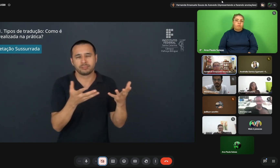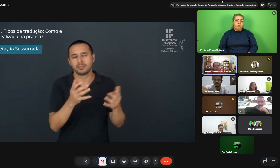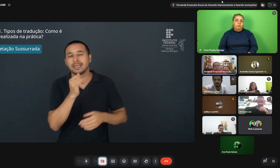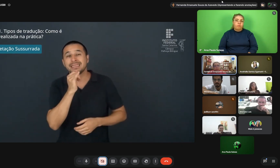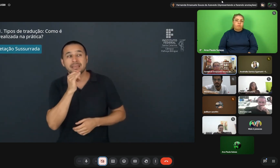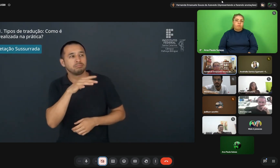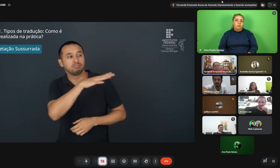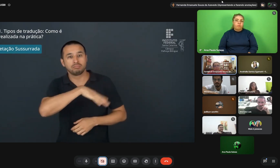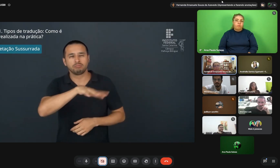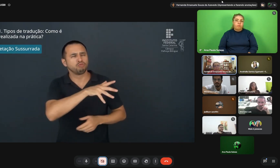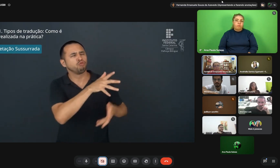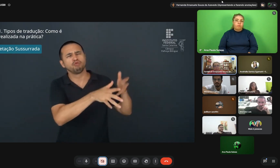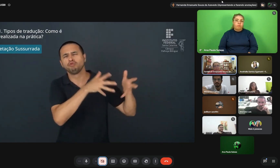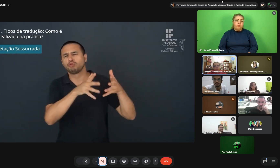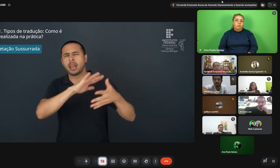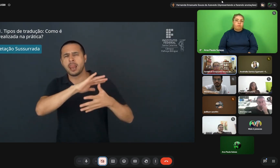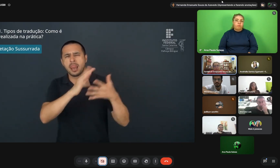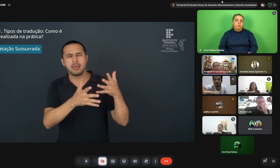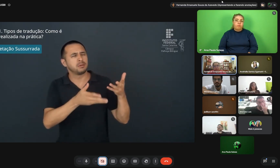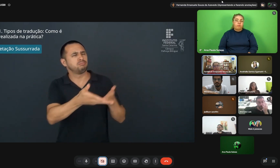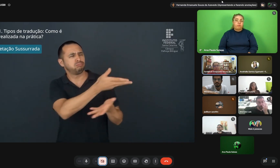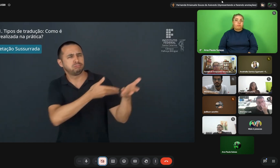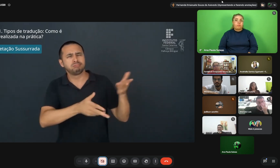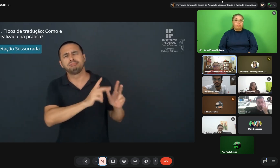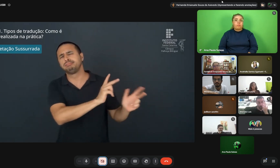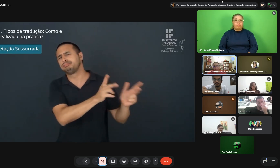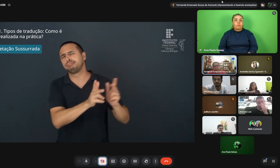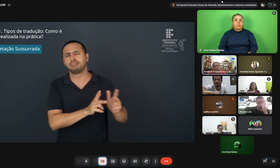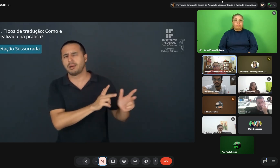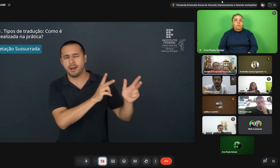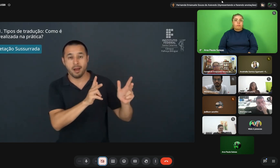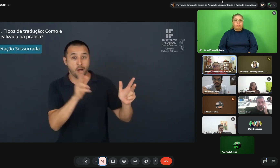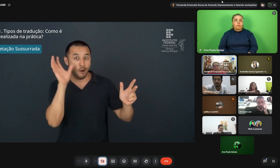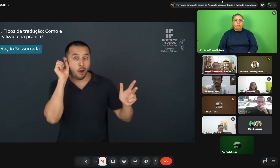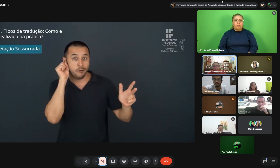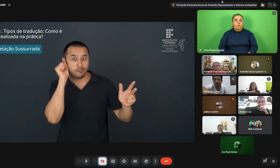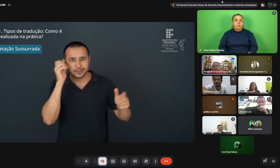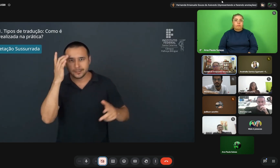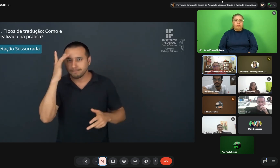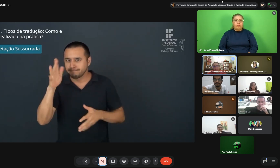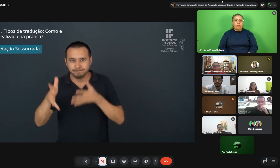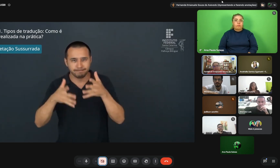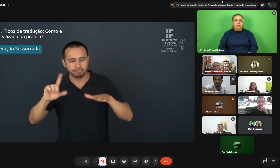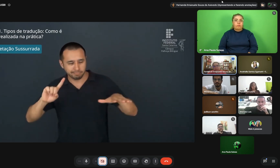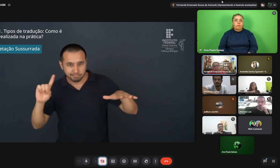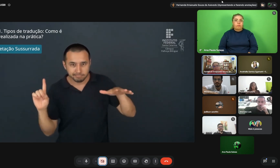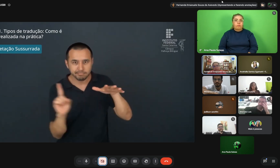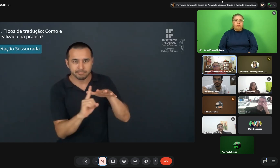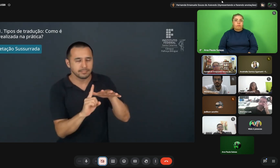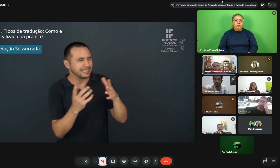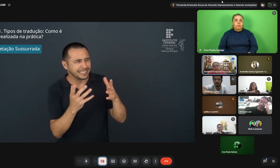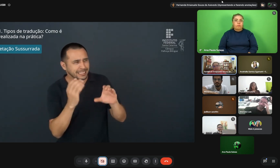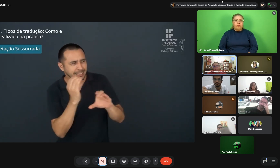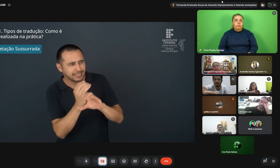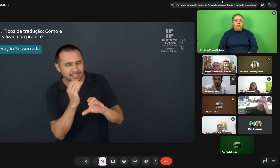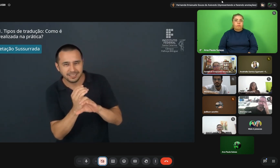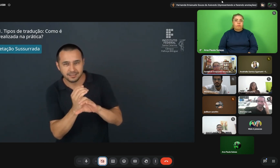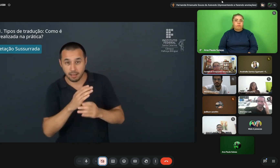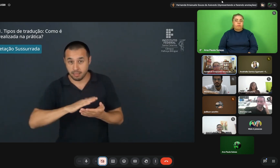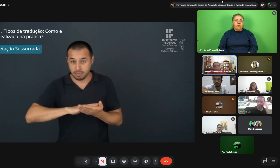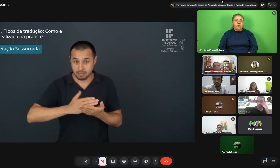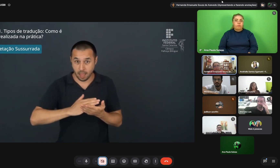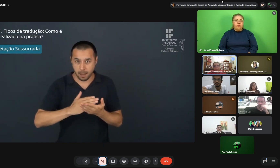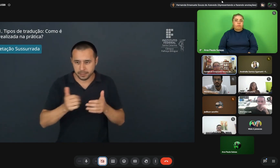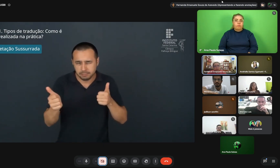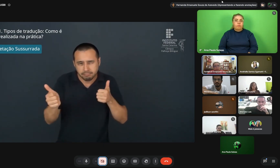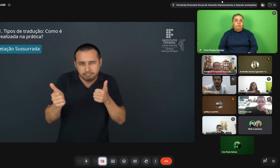uma pessoa, e aí, por exemplo, todo mundo ali é fluente em língua de sinais, todo mundo sinalizando, mas tem uma pessoa que não sabe, ela é inclusa